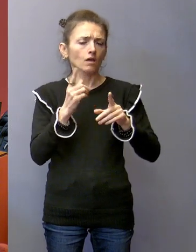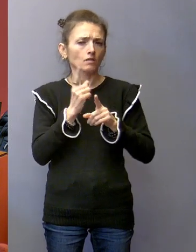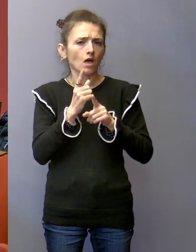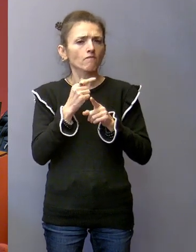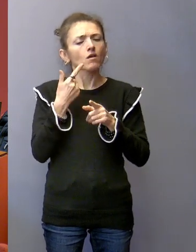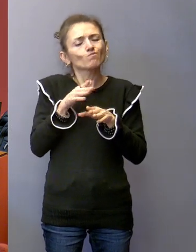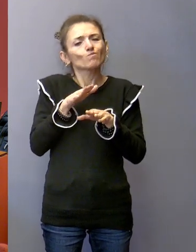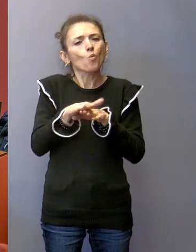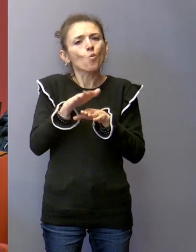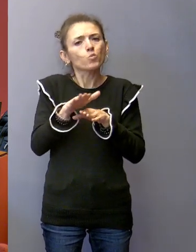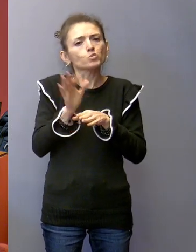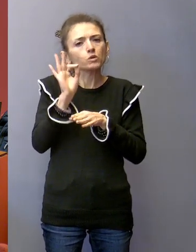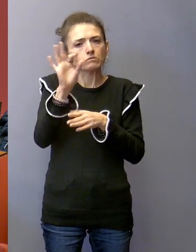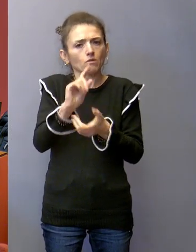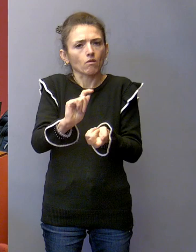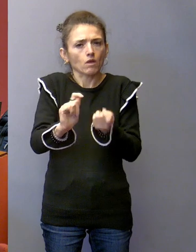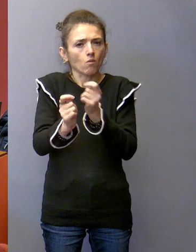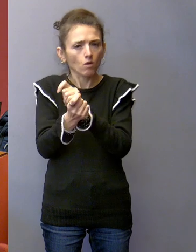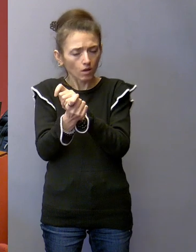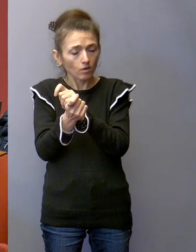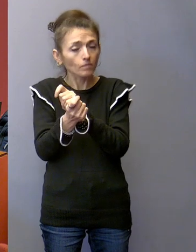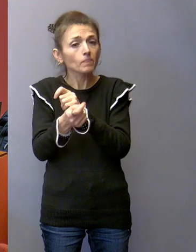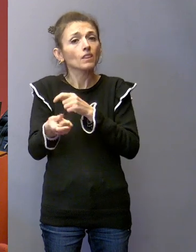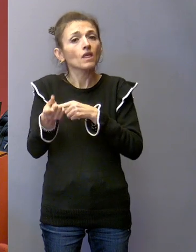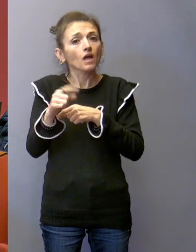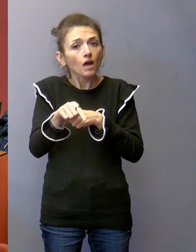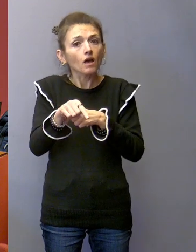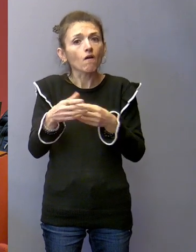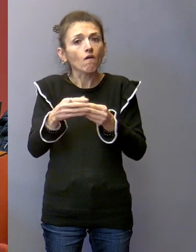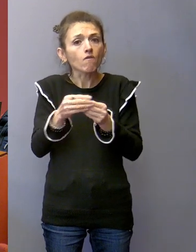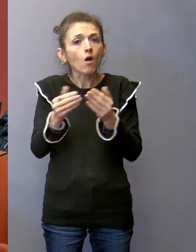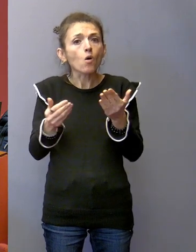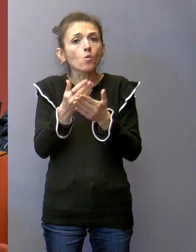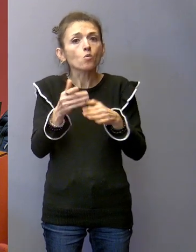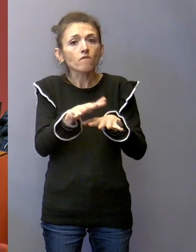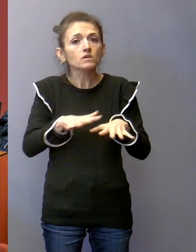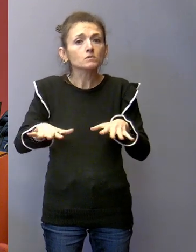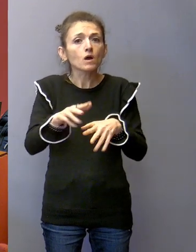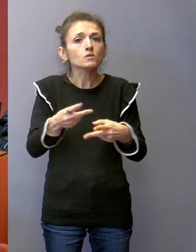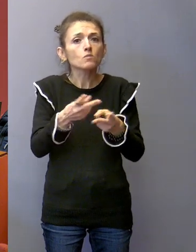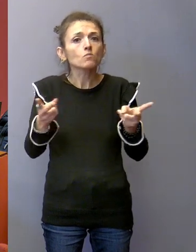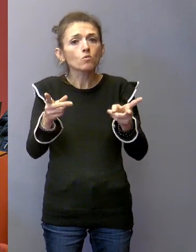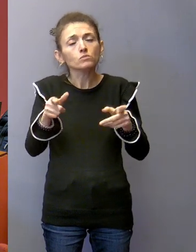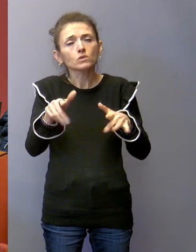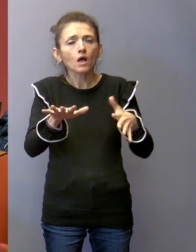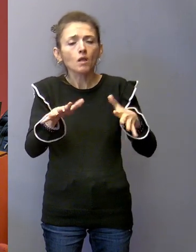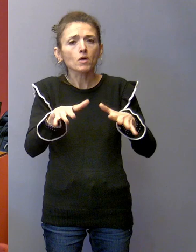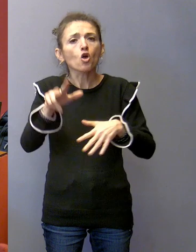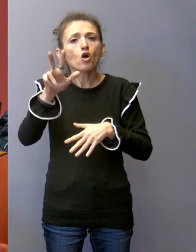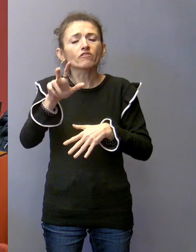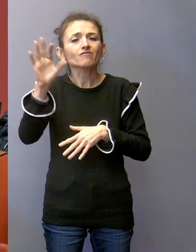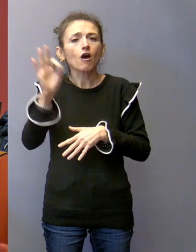della destinazione d'uso dove però dovranno essere realizzati nuovi spazi pubblici per una quota parte del 30% della superficie